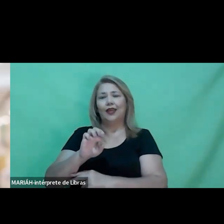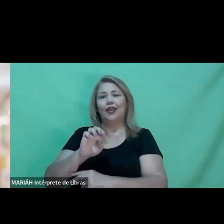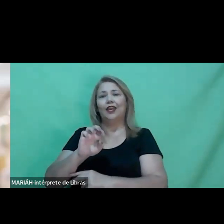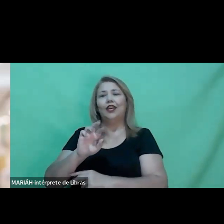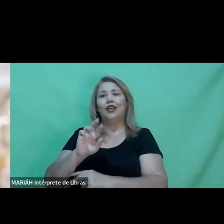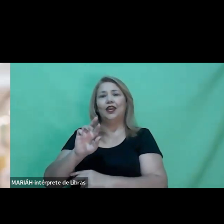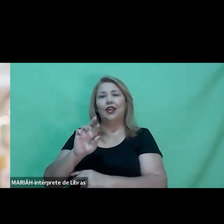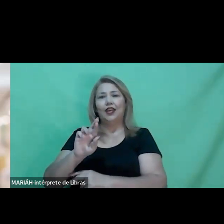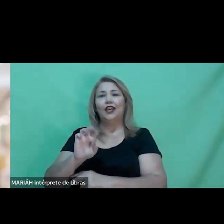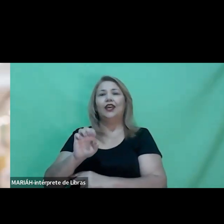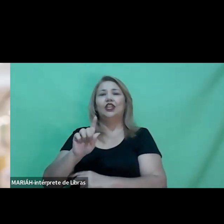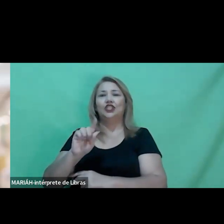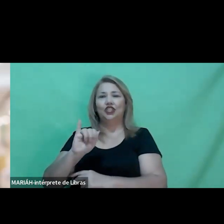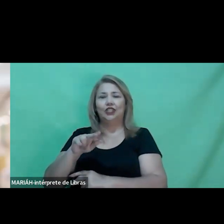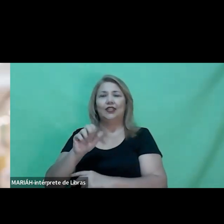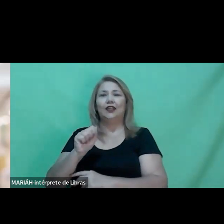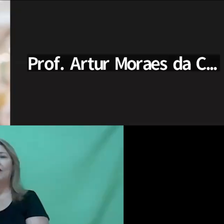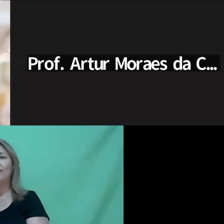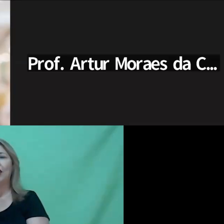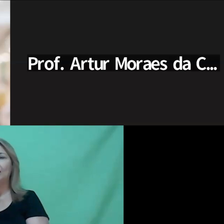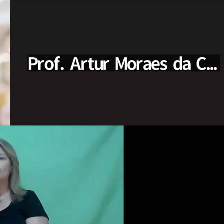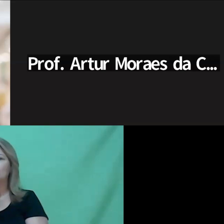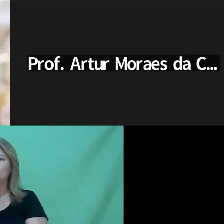prestar atención y registrarla para la